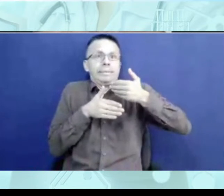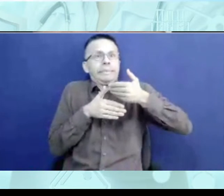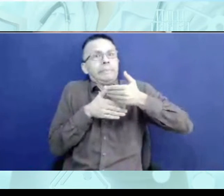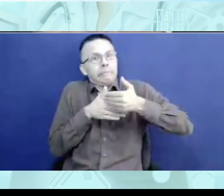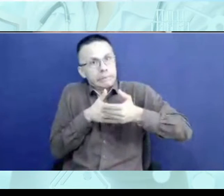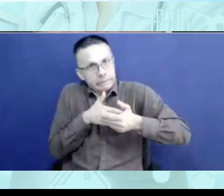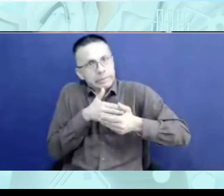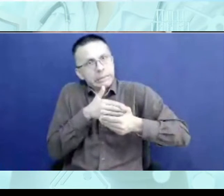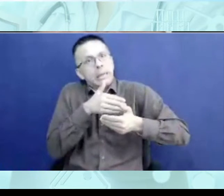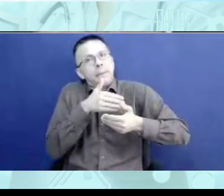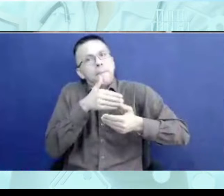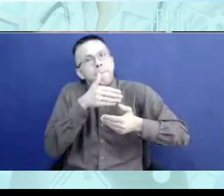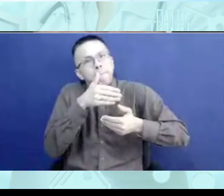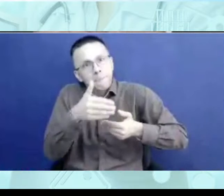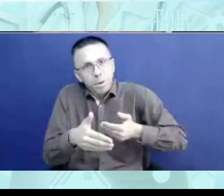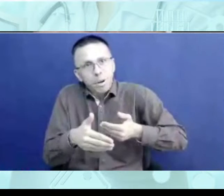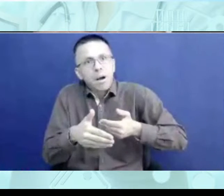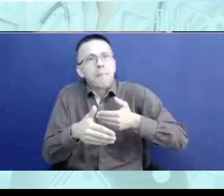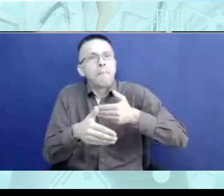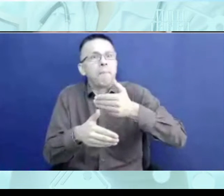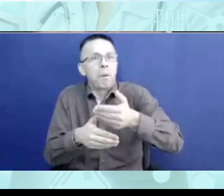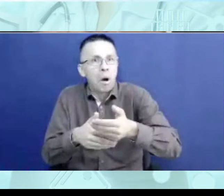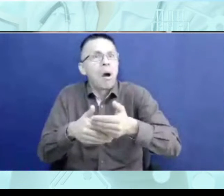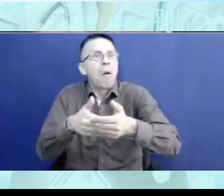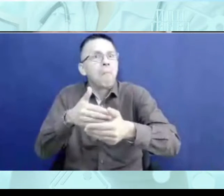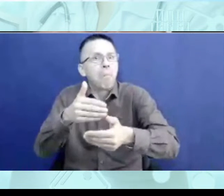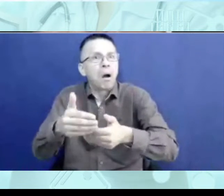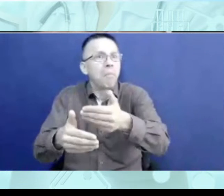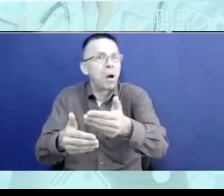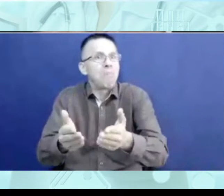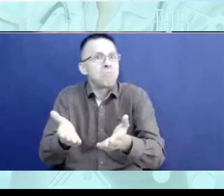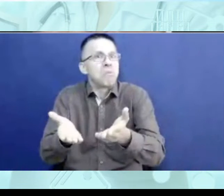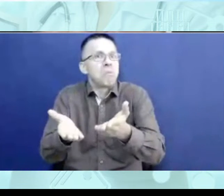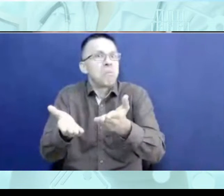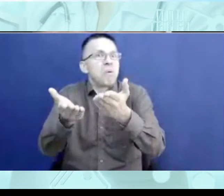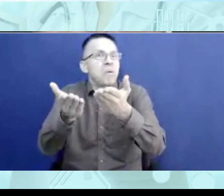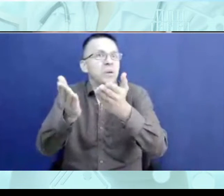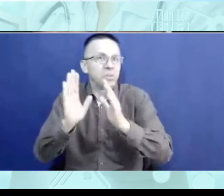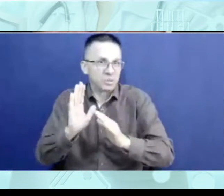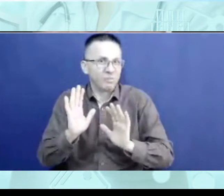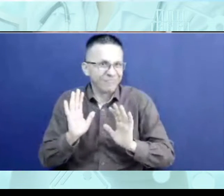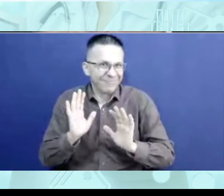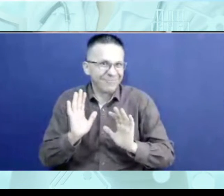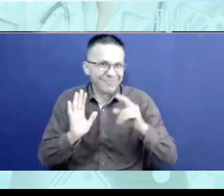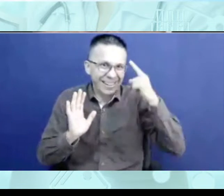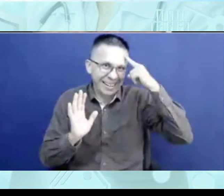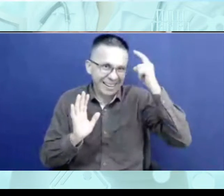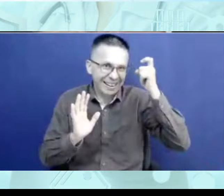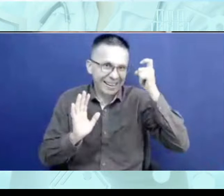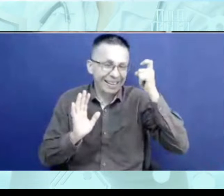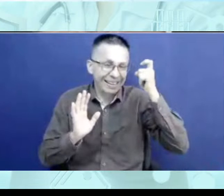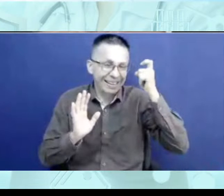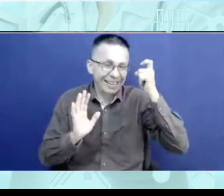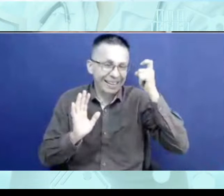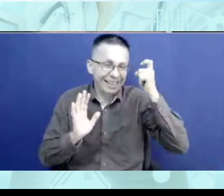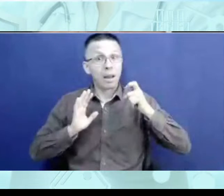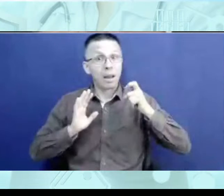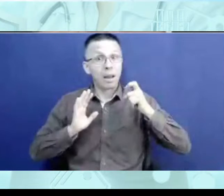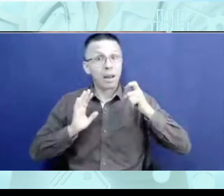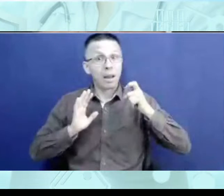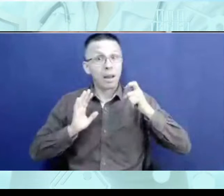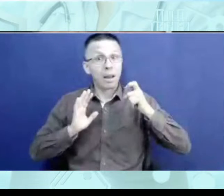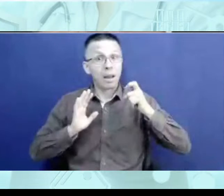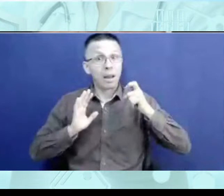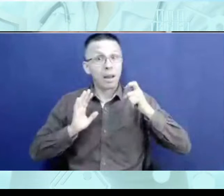tenemos que irlo mejorando. Ese es nuestro gran reto y okay. Sabemos que nuestro proceso es progresivo,